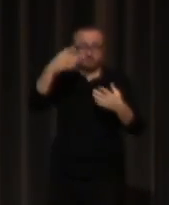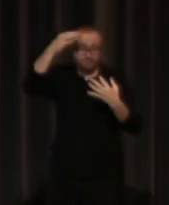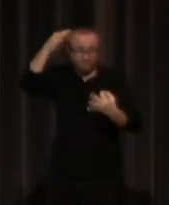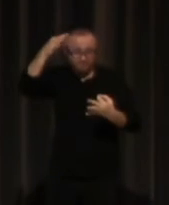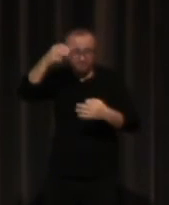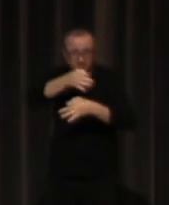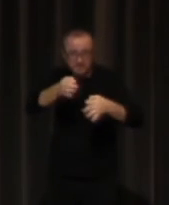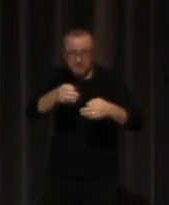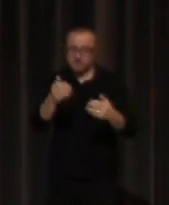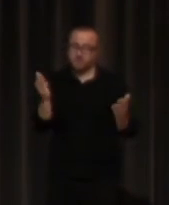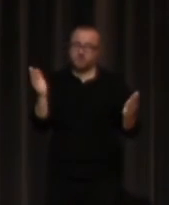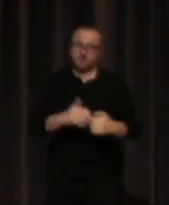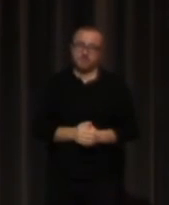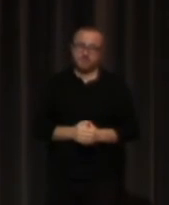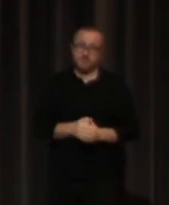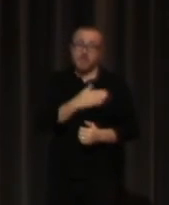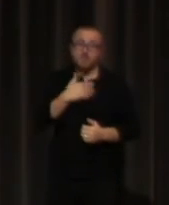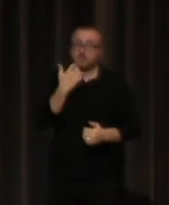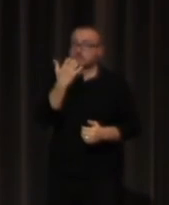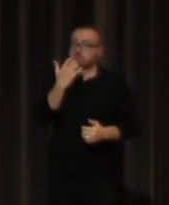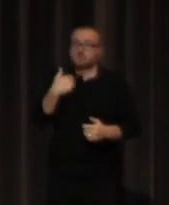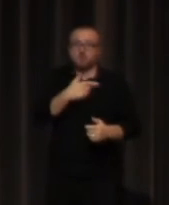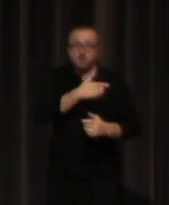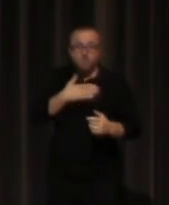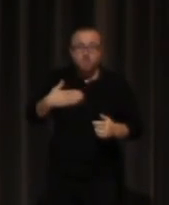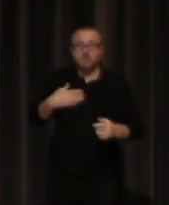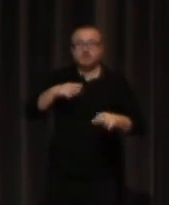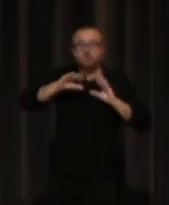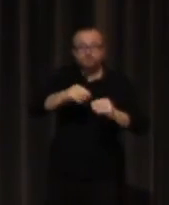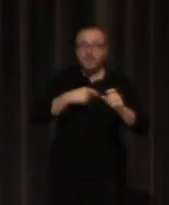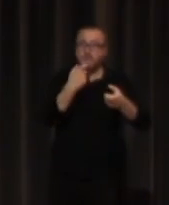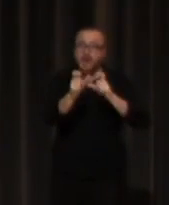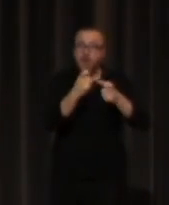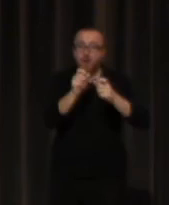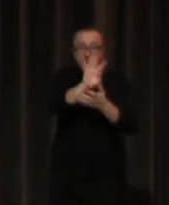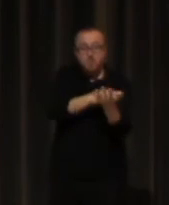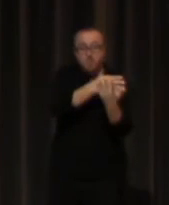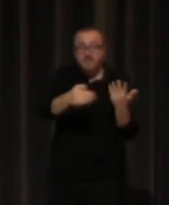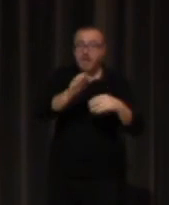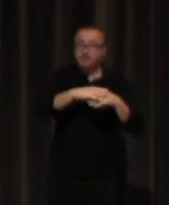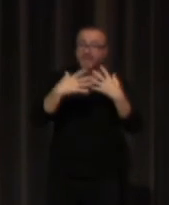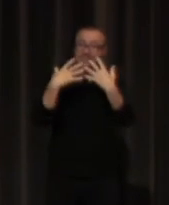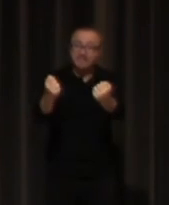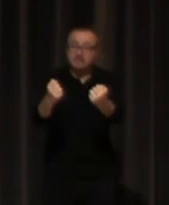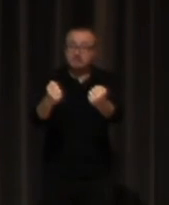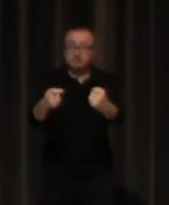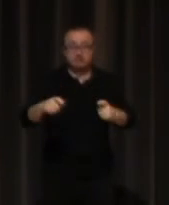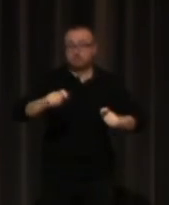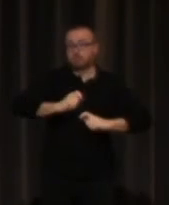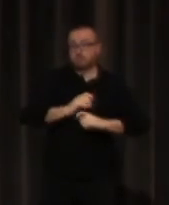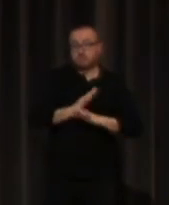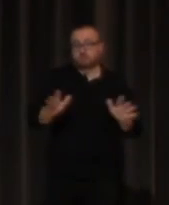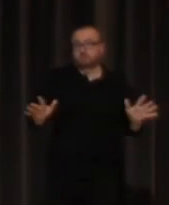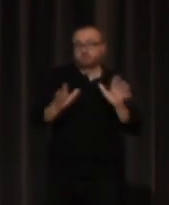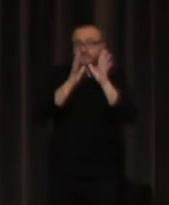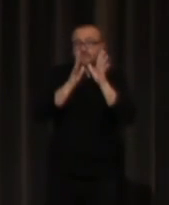podem arribar enlloc per aquest camí, doncs insistirem més. Els poetes el que els caracteritza és que un cop